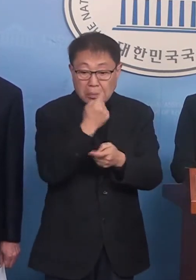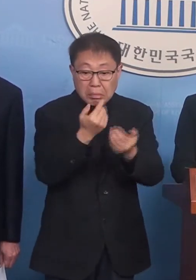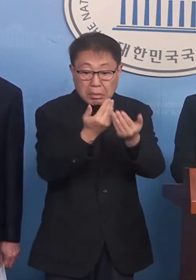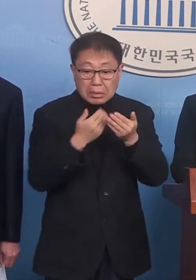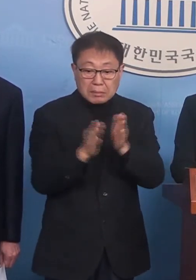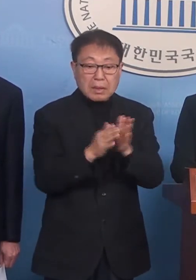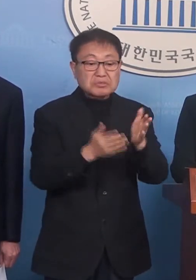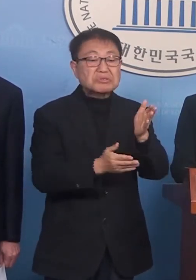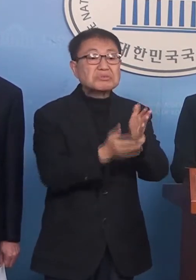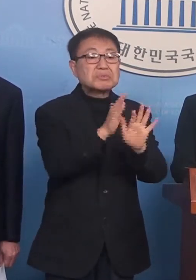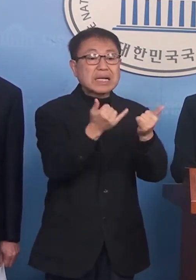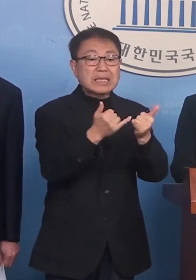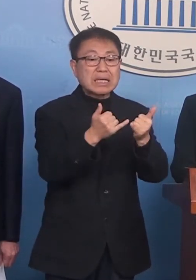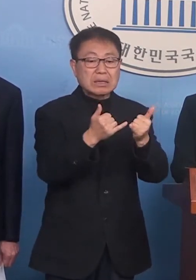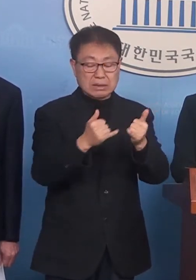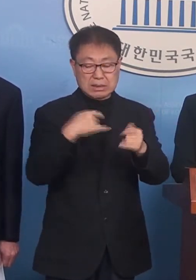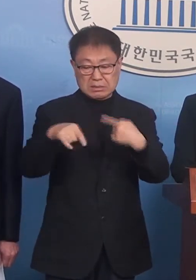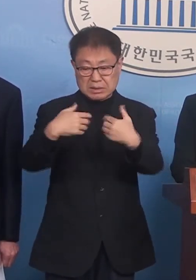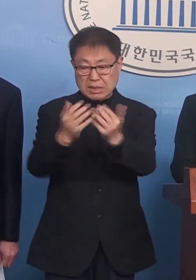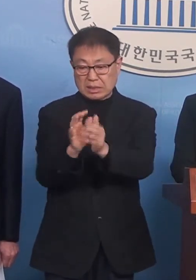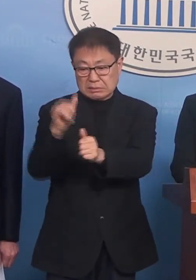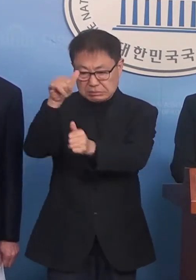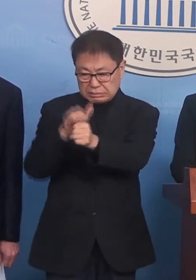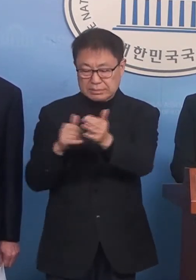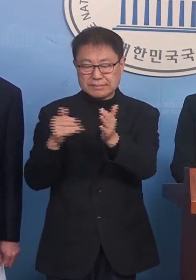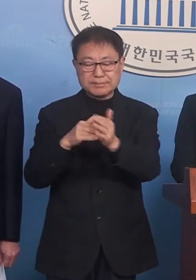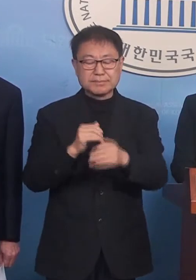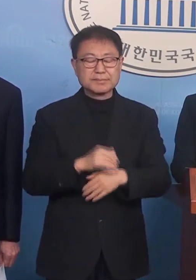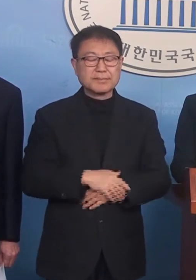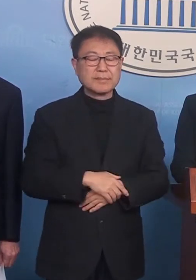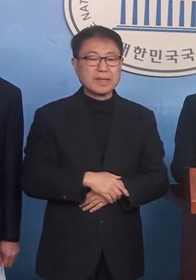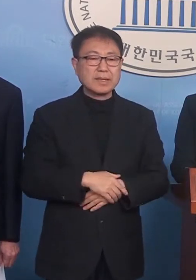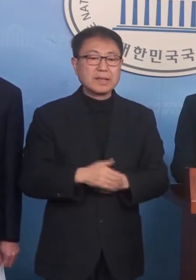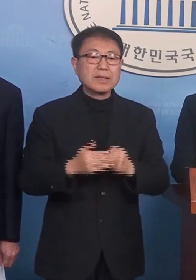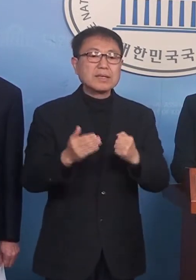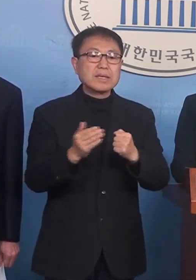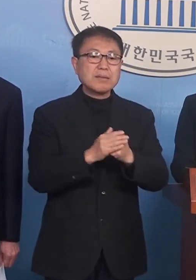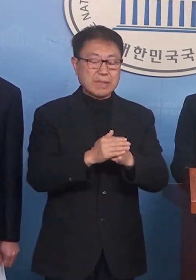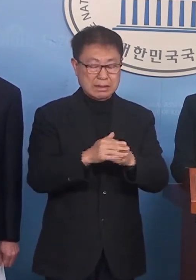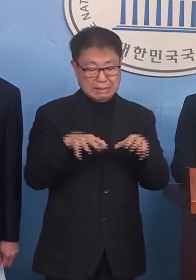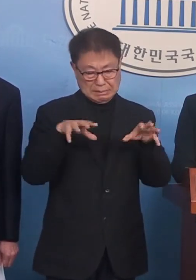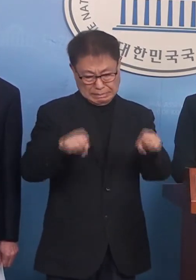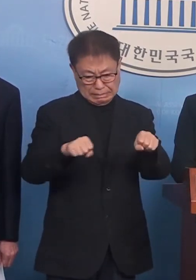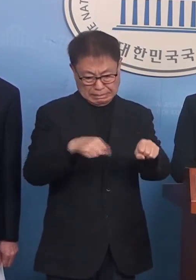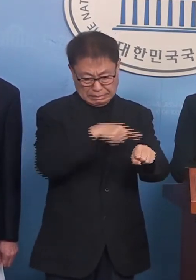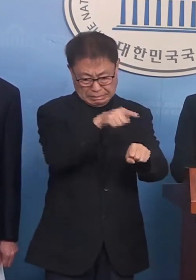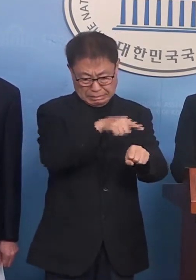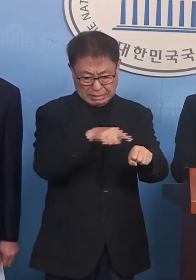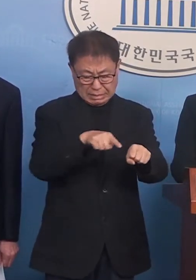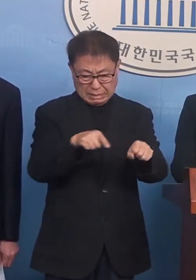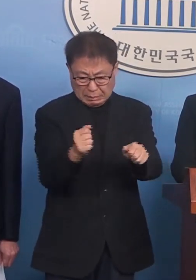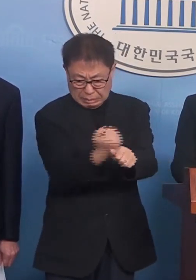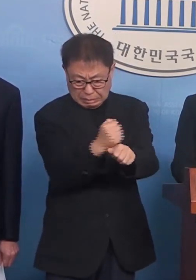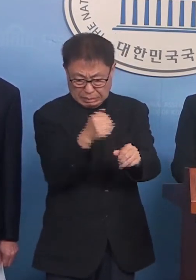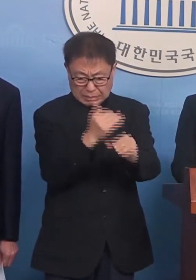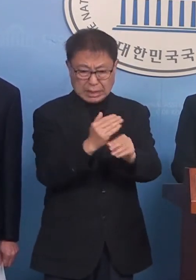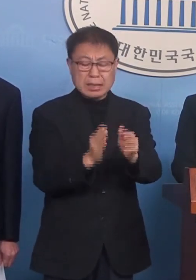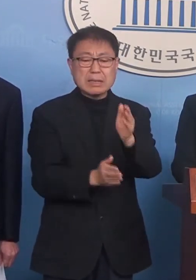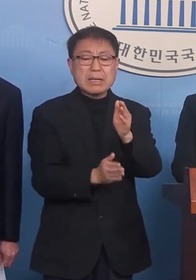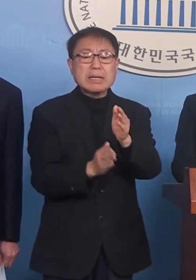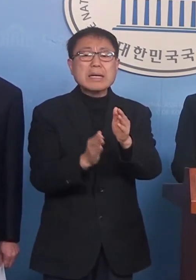국민이 아니라 당에 충성했습니다. 그 결과 거대 기득권 양당의 적대적 공존 속에 민생은